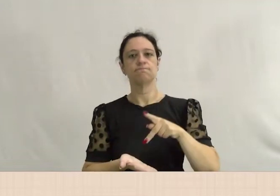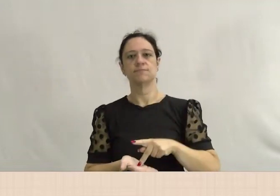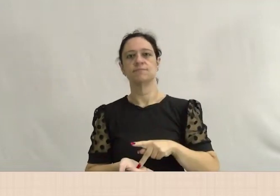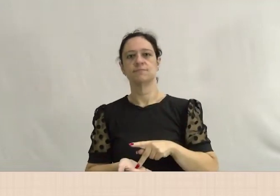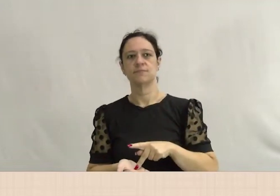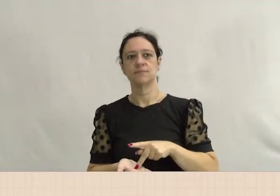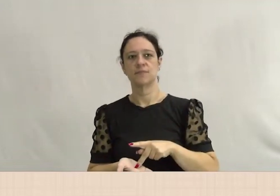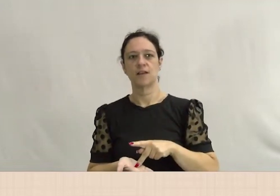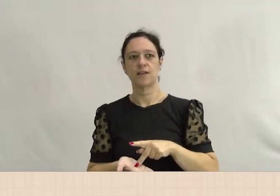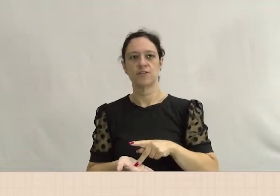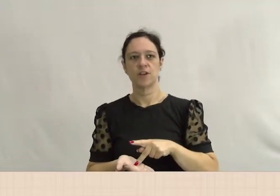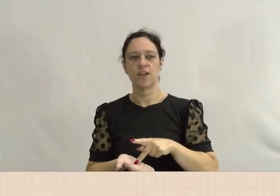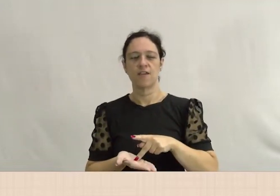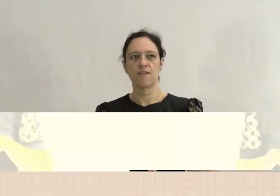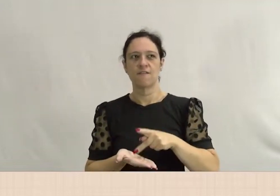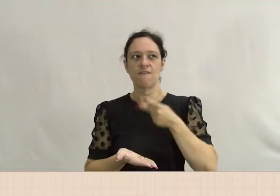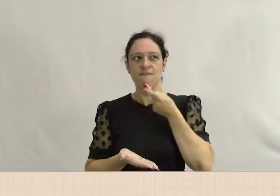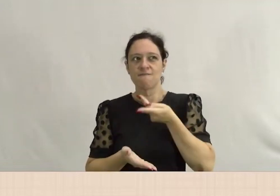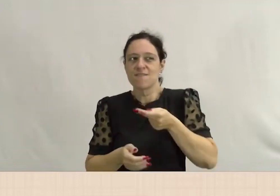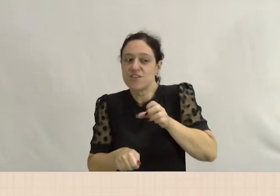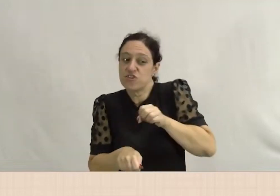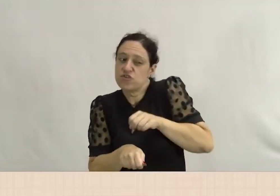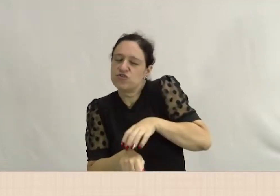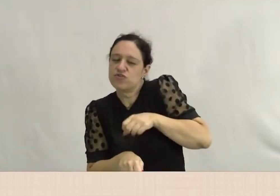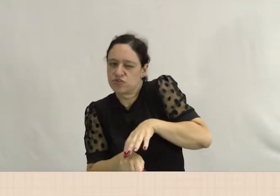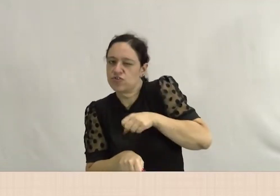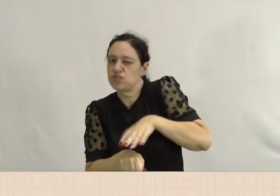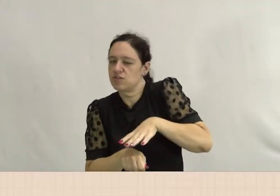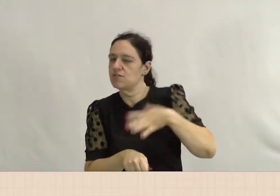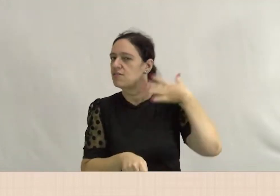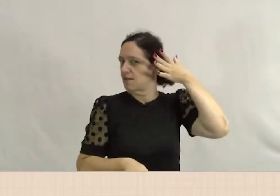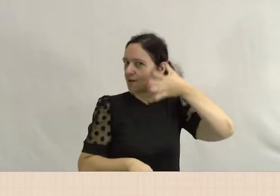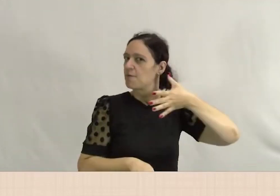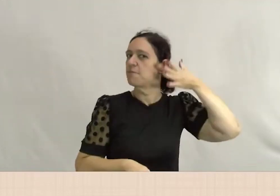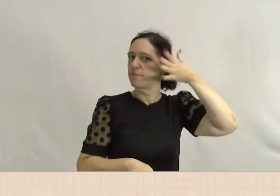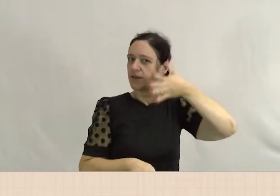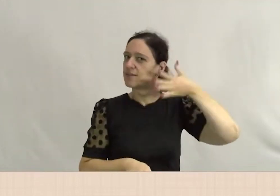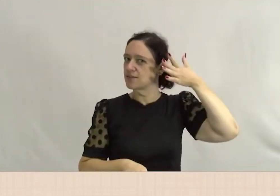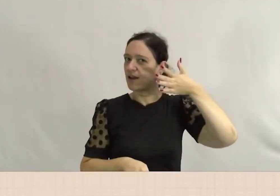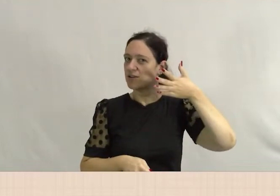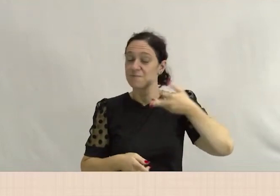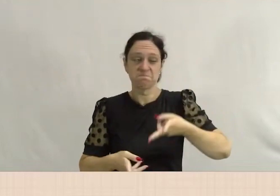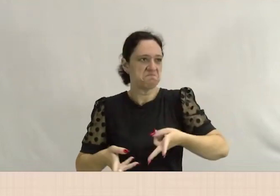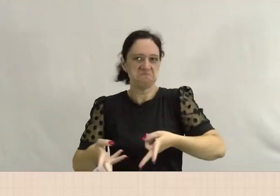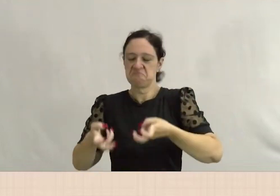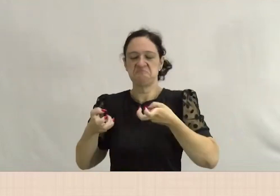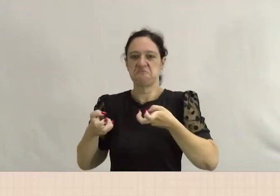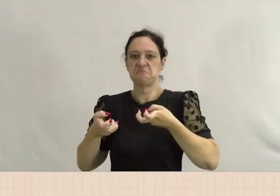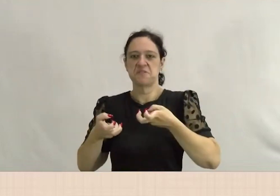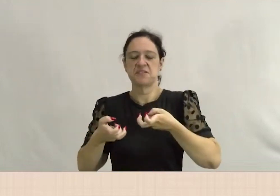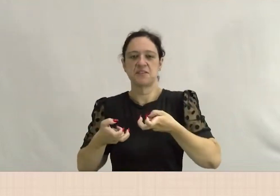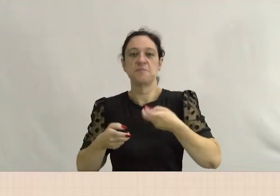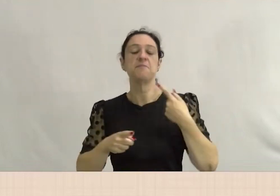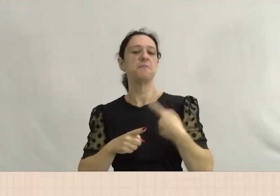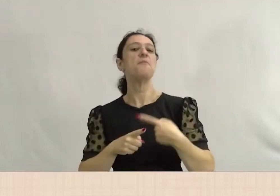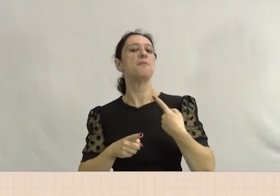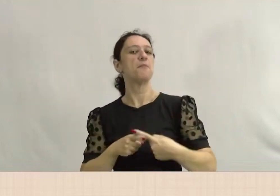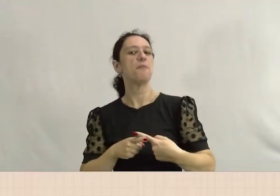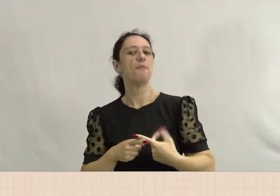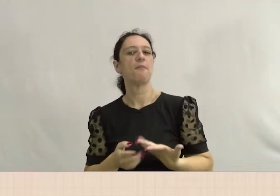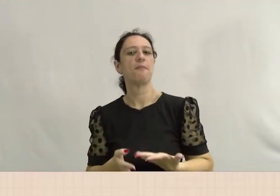dei um spoiler dessa mensagem, sem mesmo eu saber. Por quê?